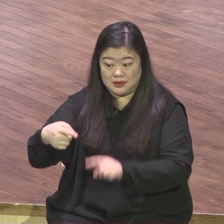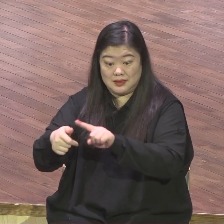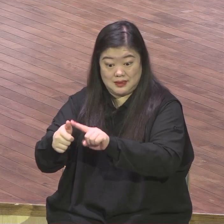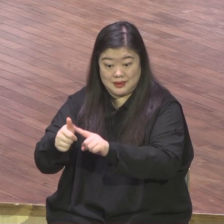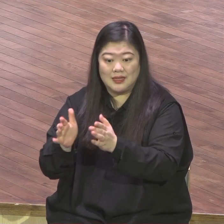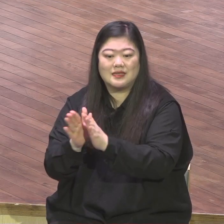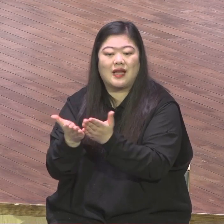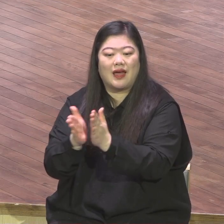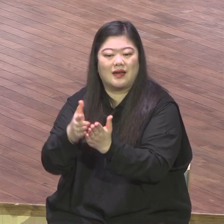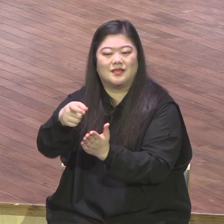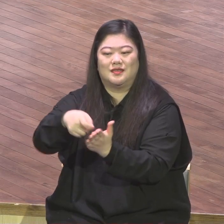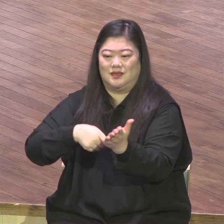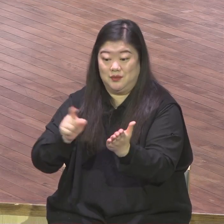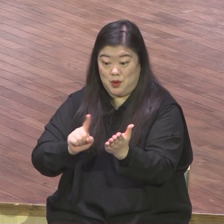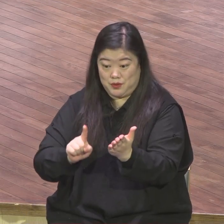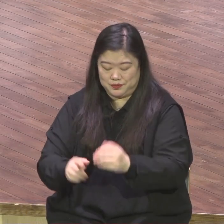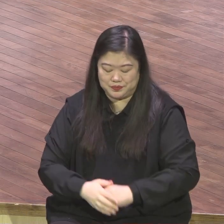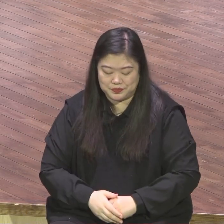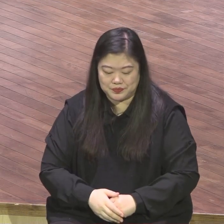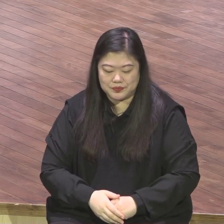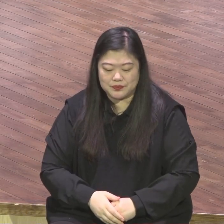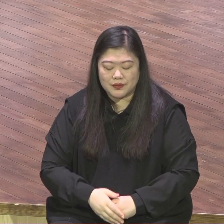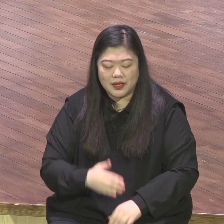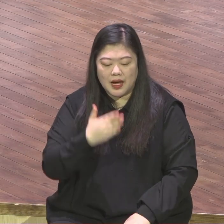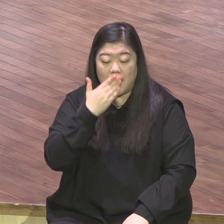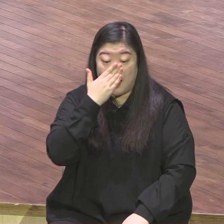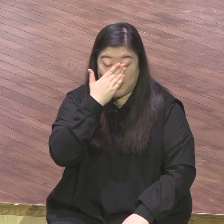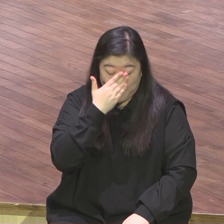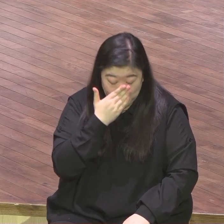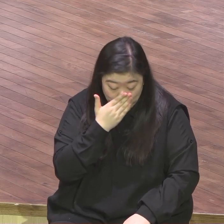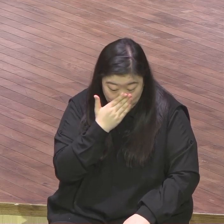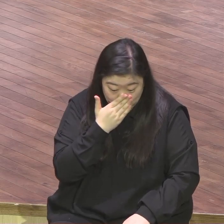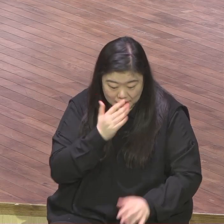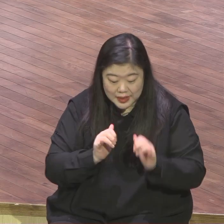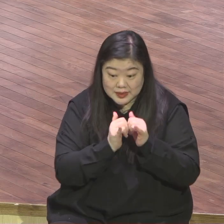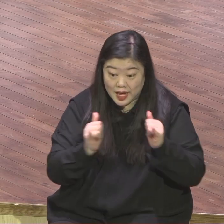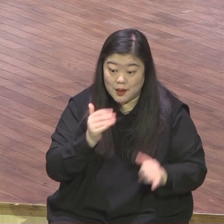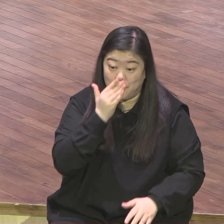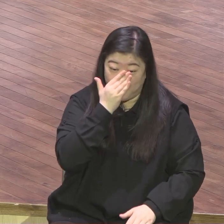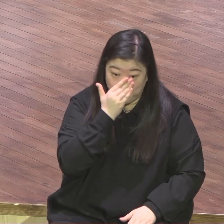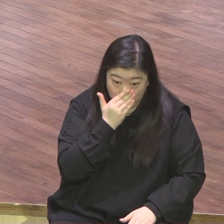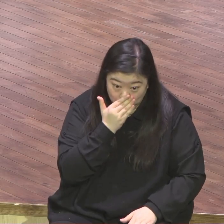이렇게 고백했습니다. 겸손은 겸손한 사람에게는